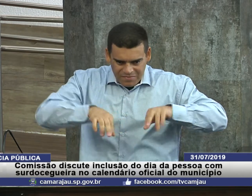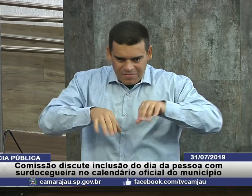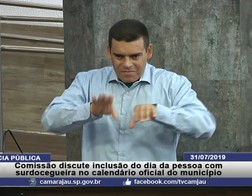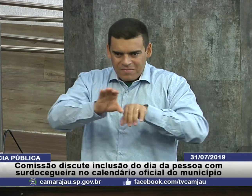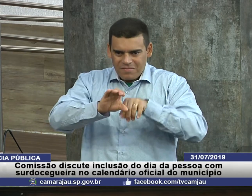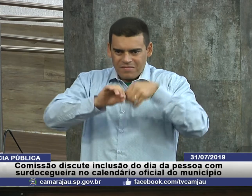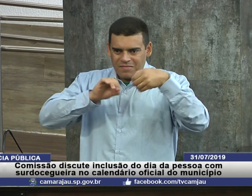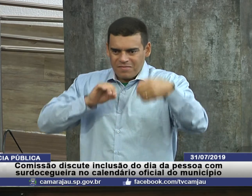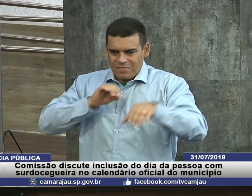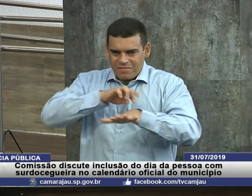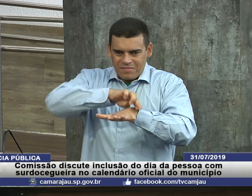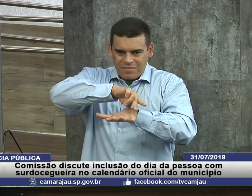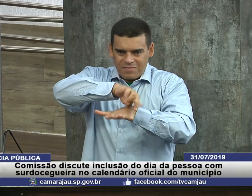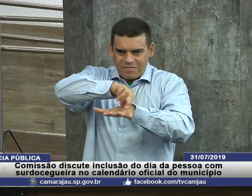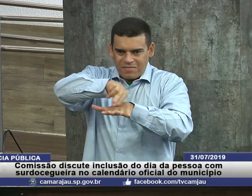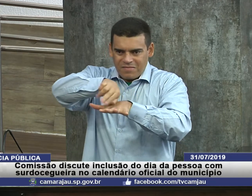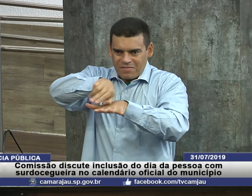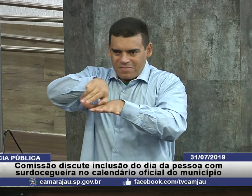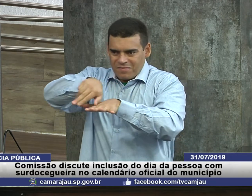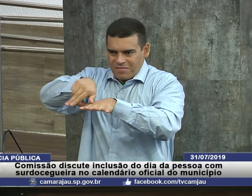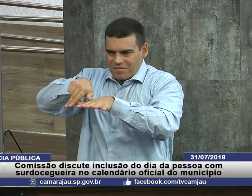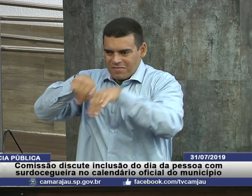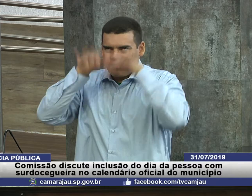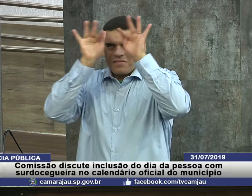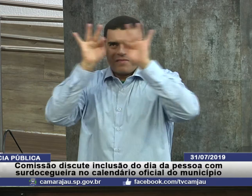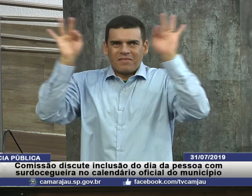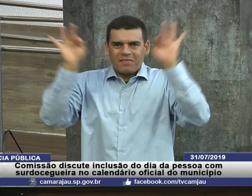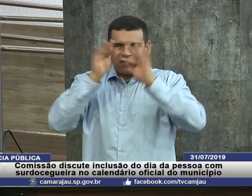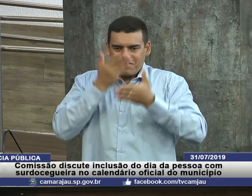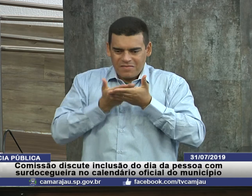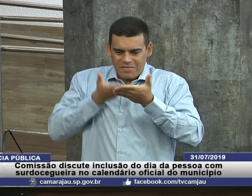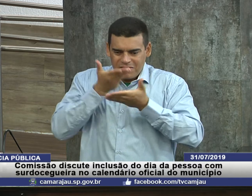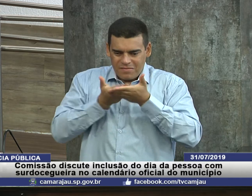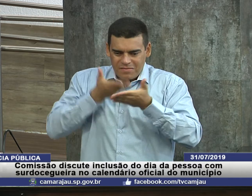trabalho fazendo, vendo também algumas